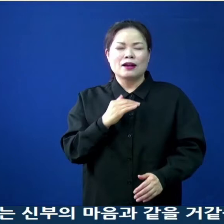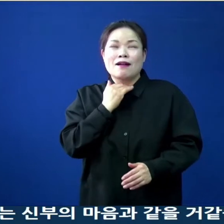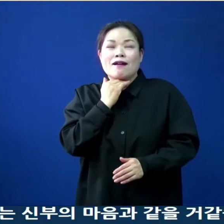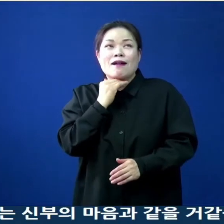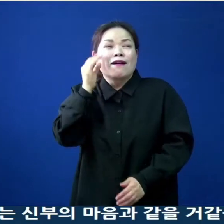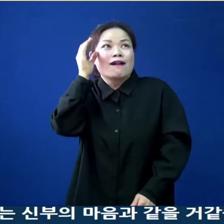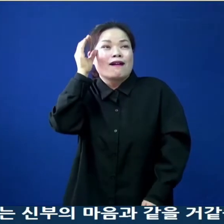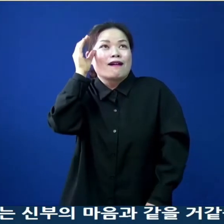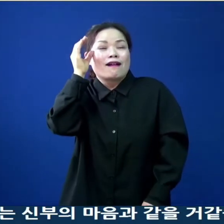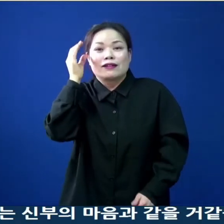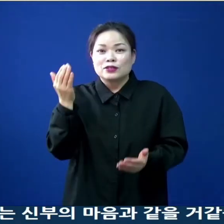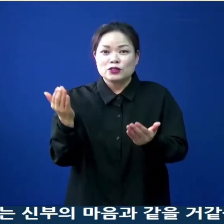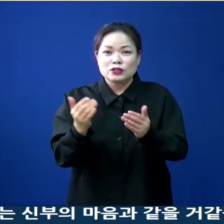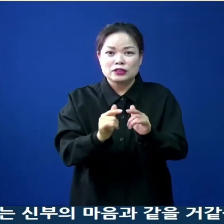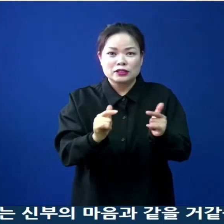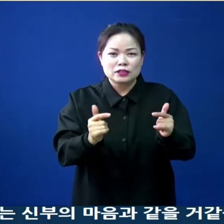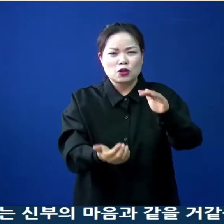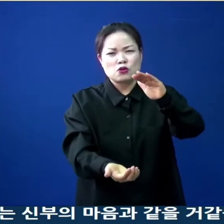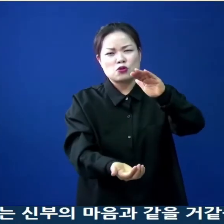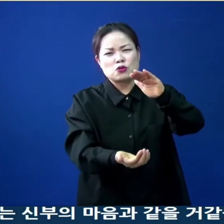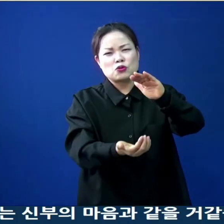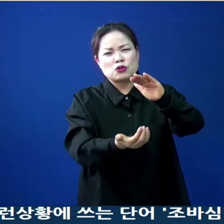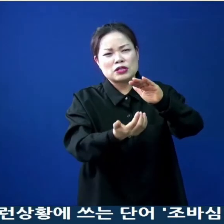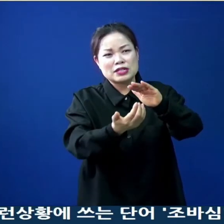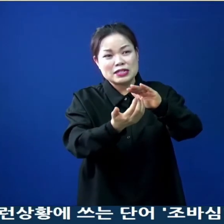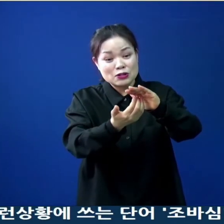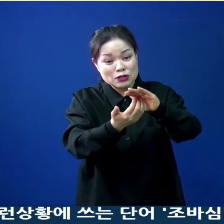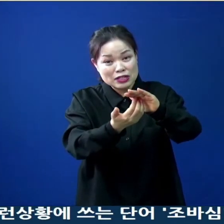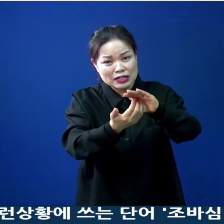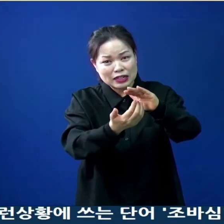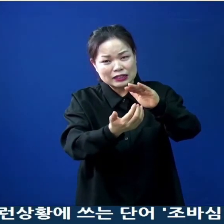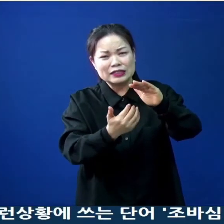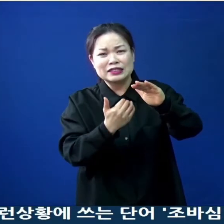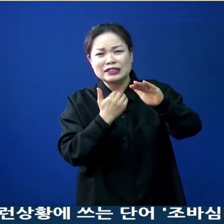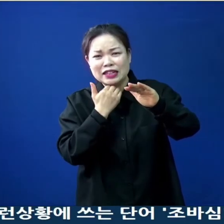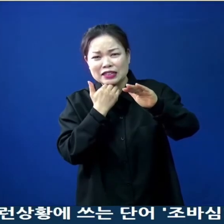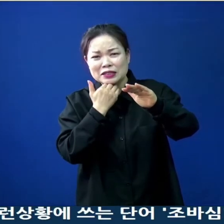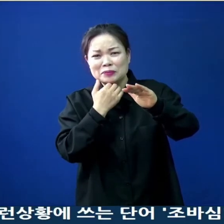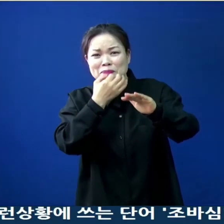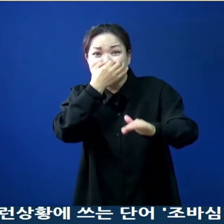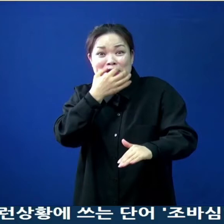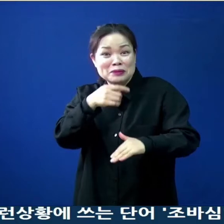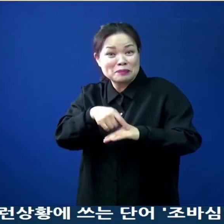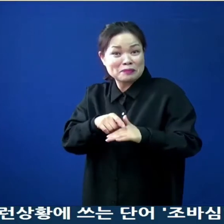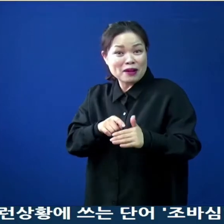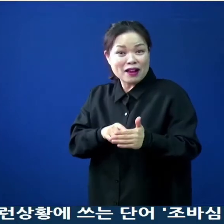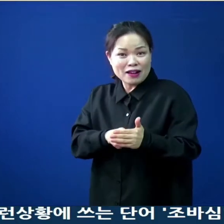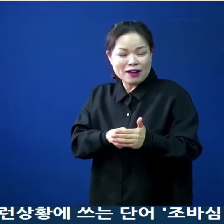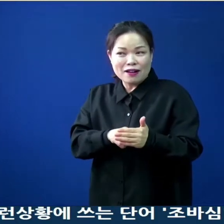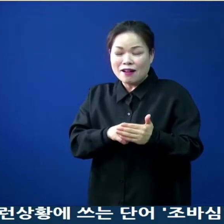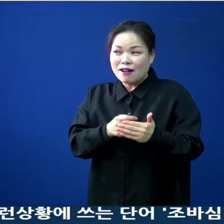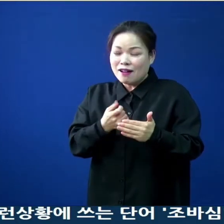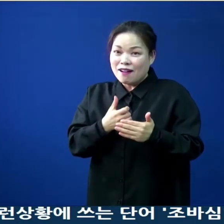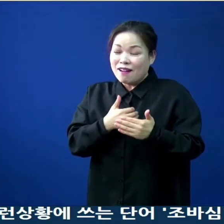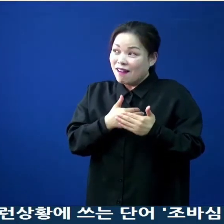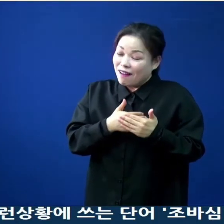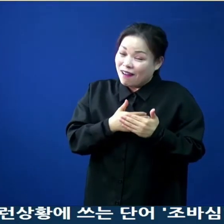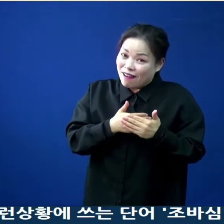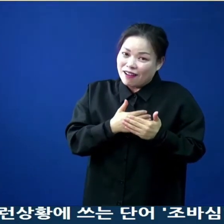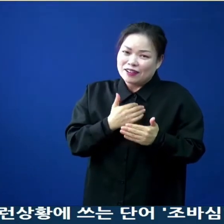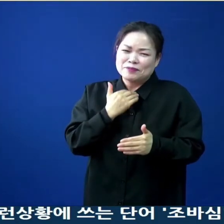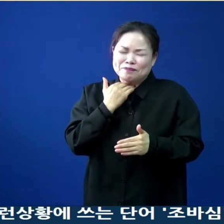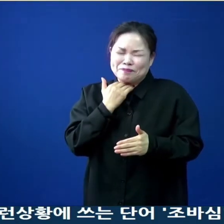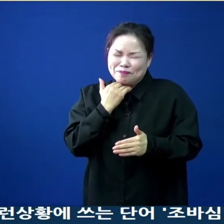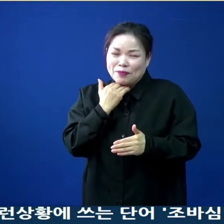간절하고 바라는 그 일들이 이루어질 그 시점까지 기다릴 수 없는 마음, 그것이 조바심이라고 표현할 수